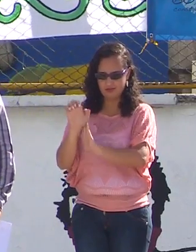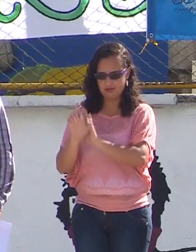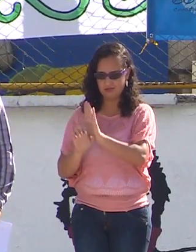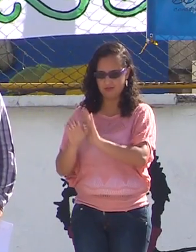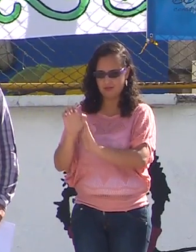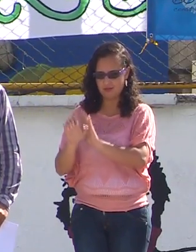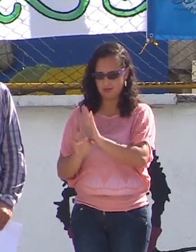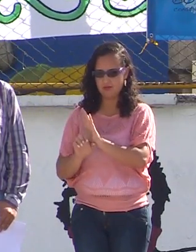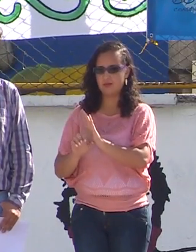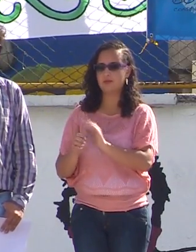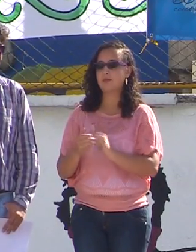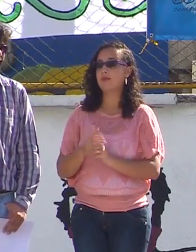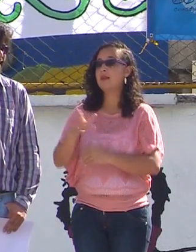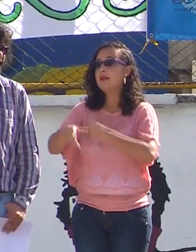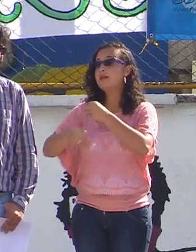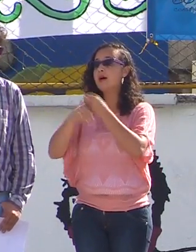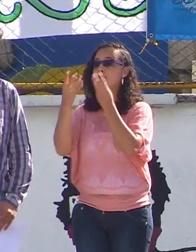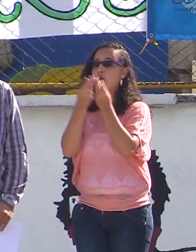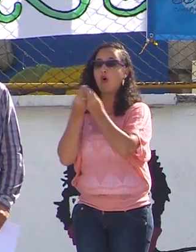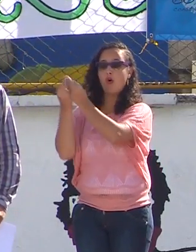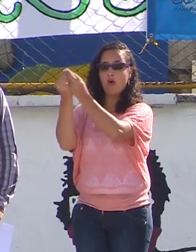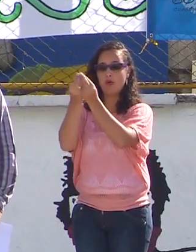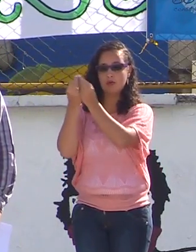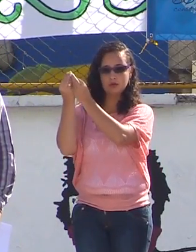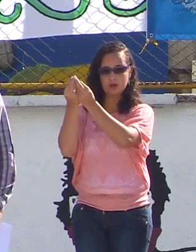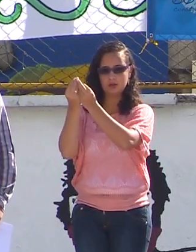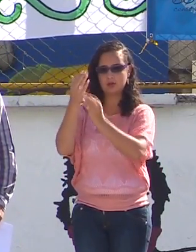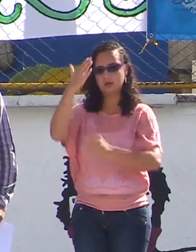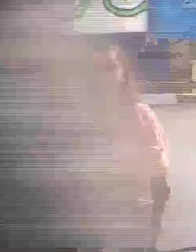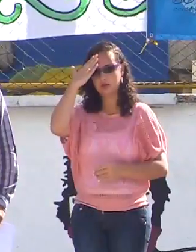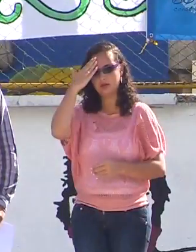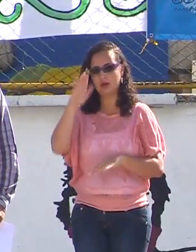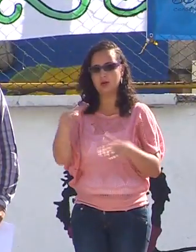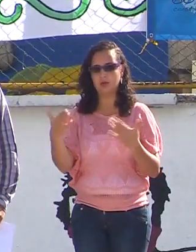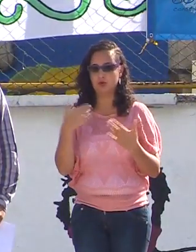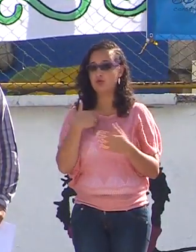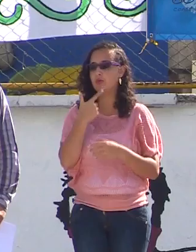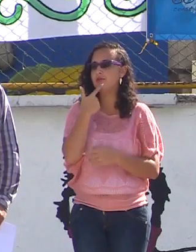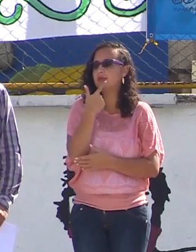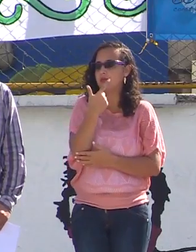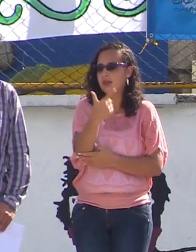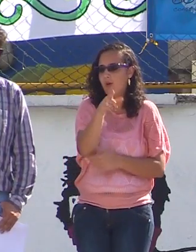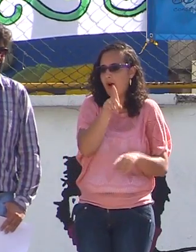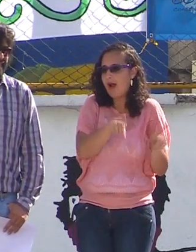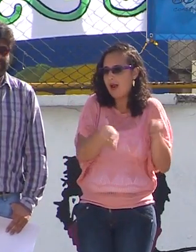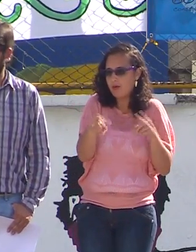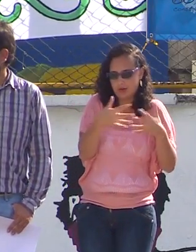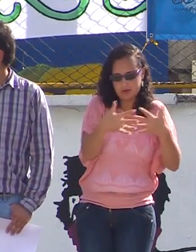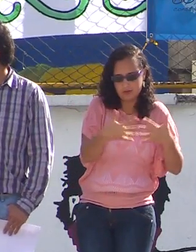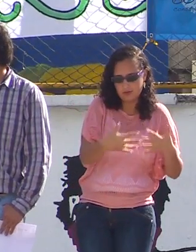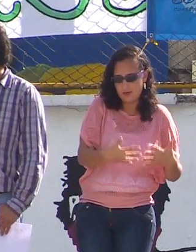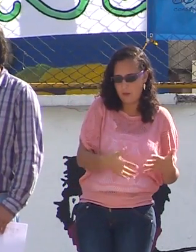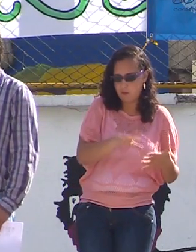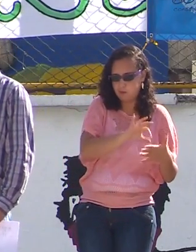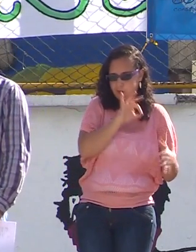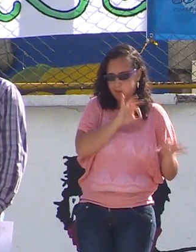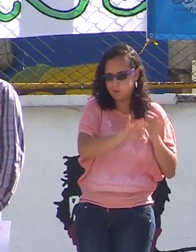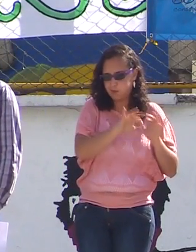y considerando, cito solo algunos aspectos,